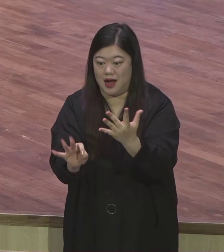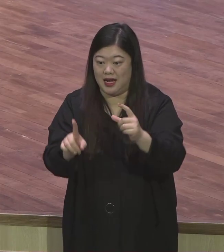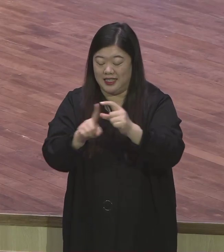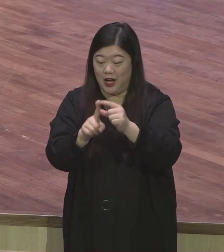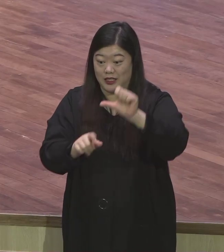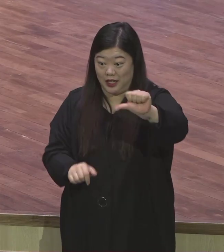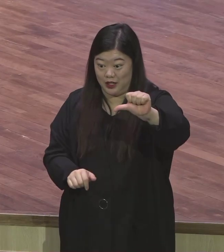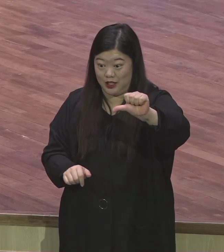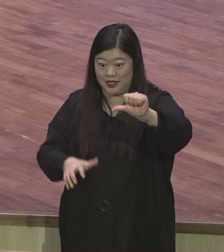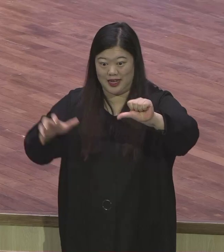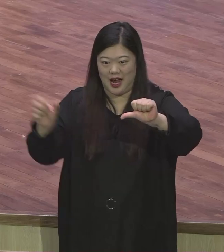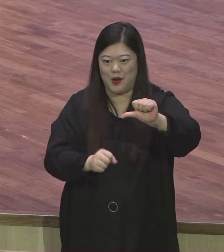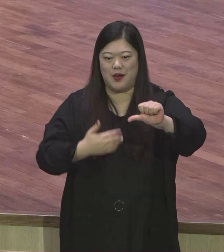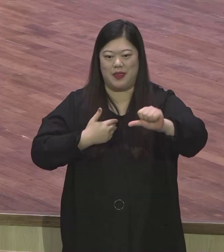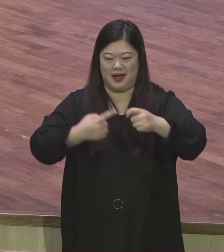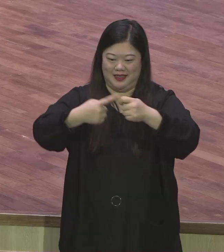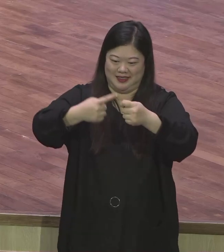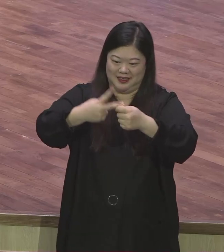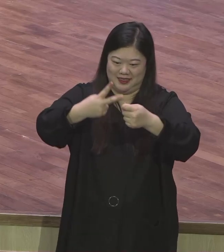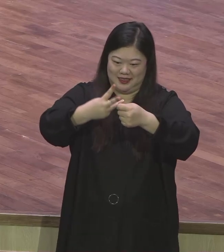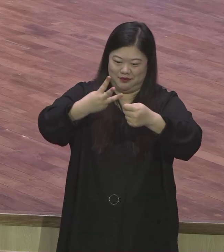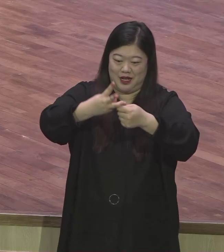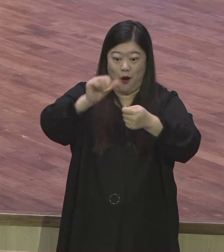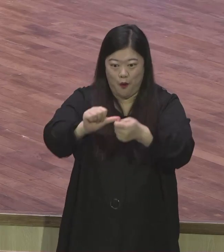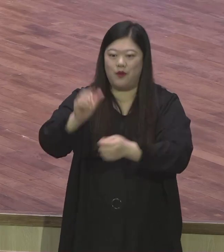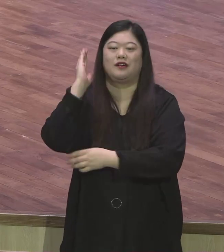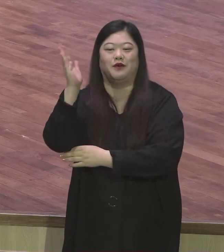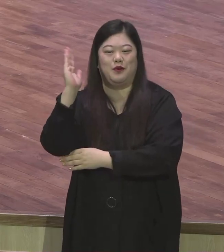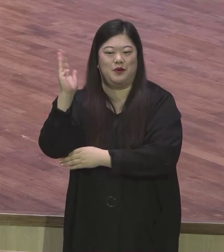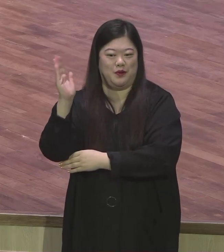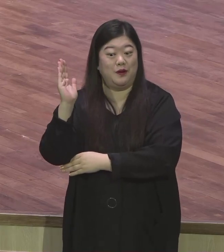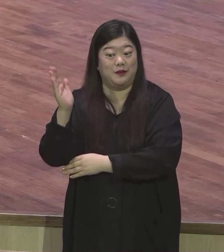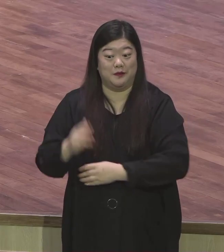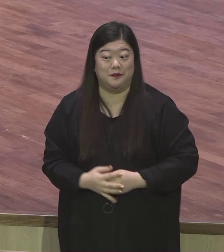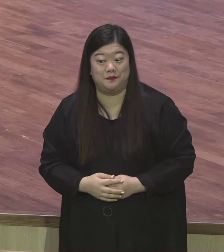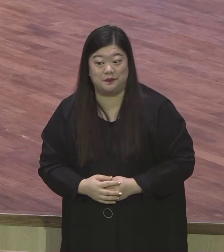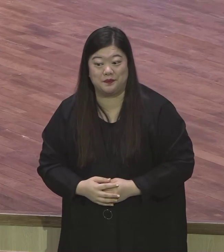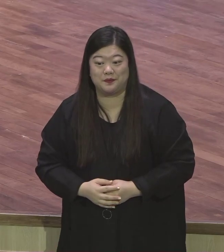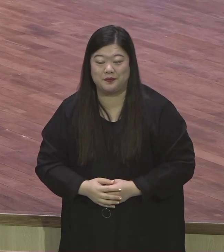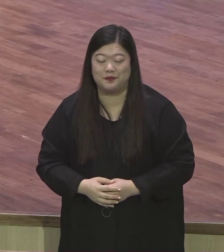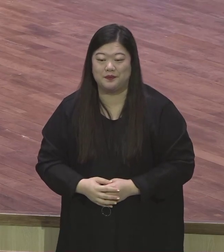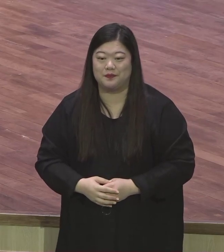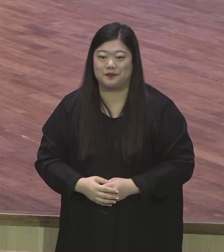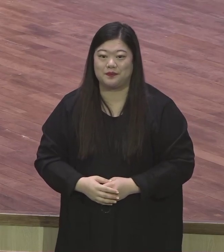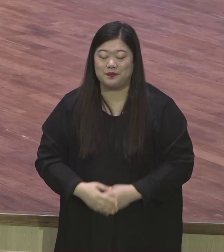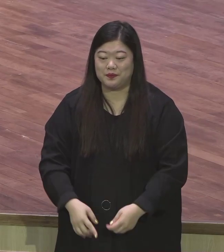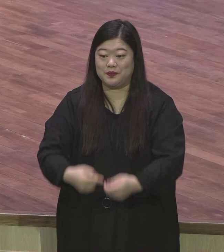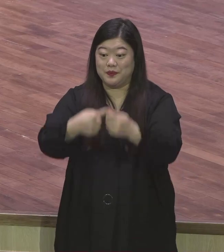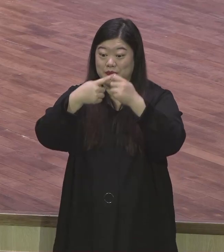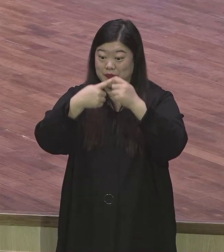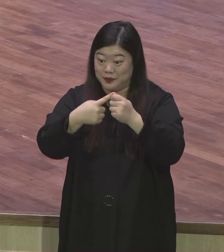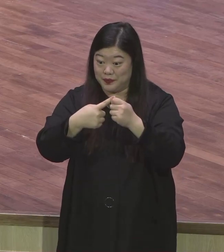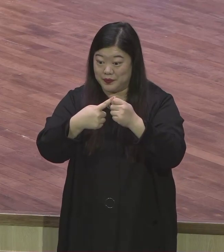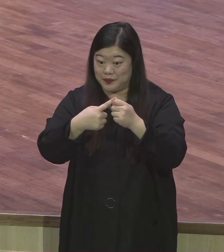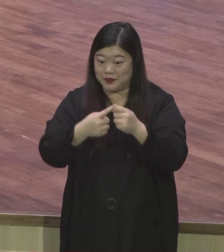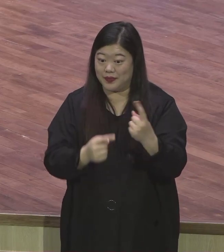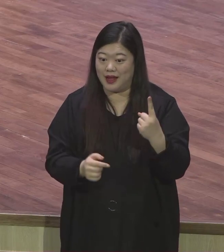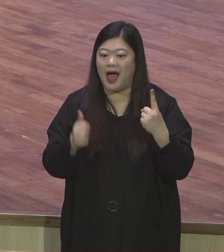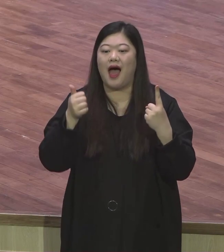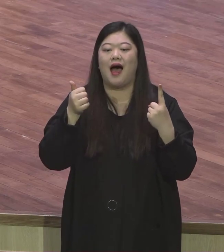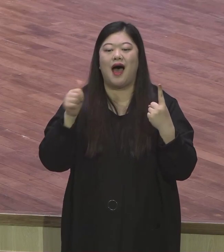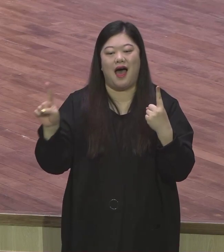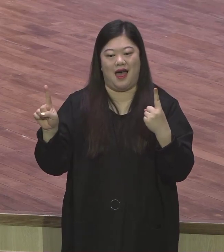하나님의 영광을 위해서 살 수가 있겠는가를 말씀 드리려고 하는 것입니다. 첫째 글자는